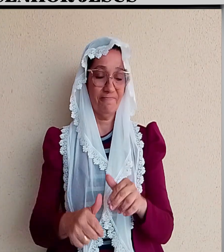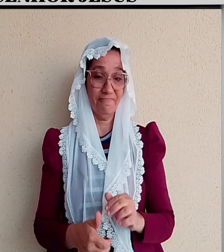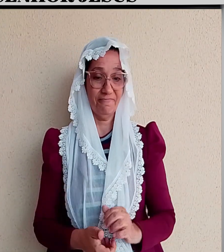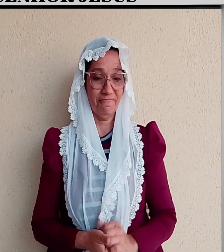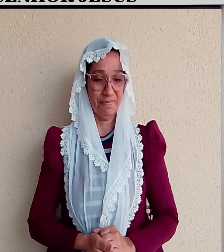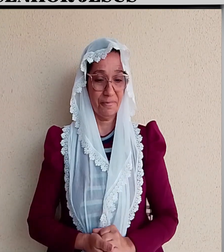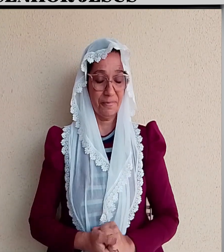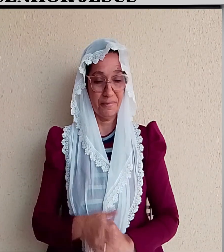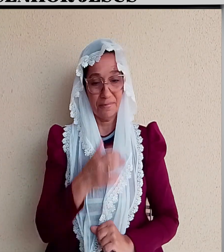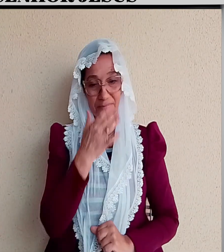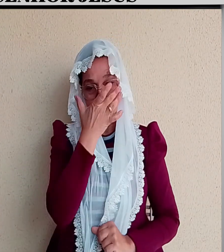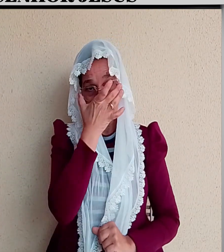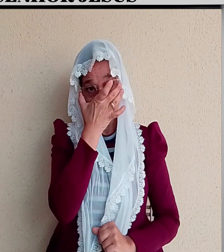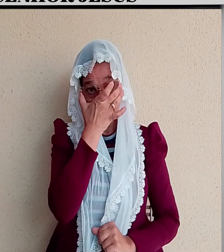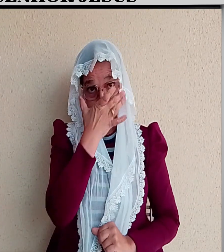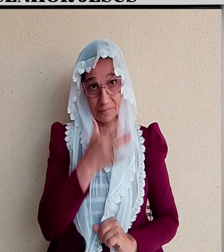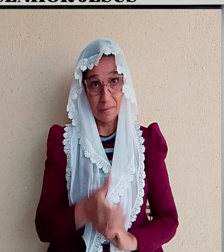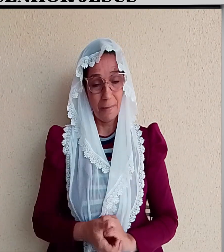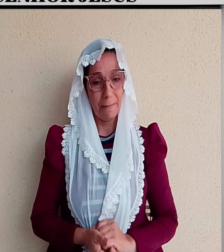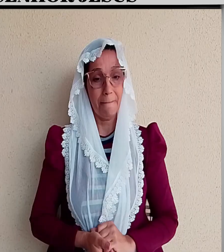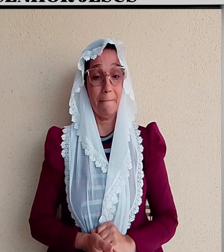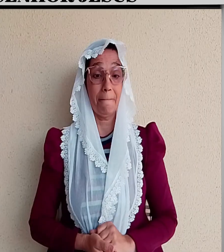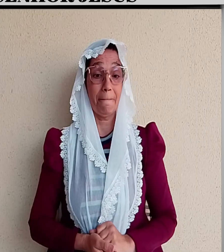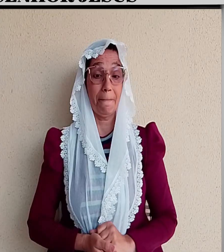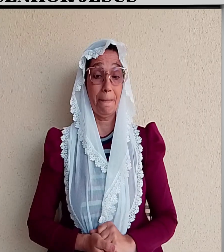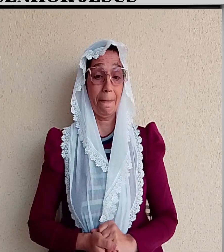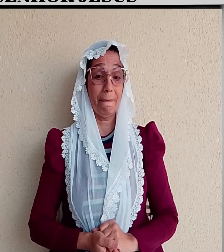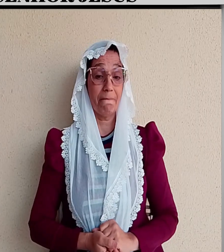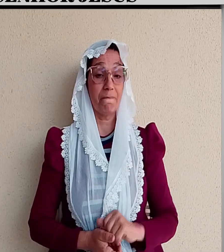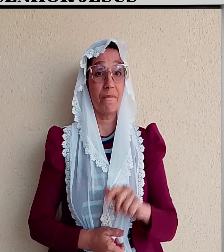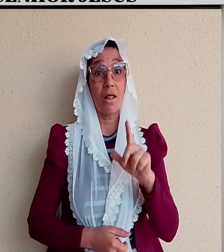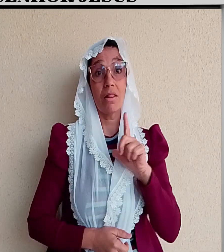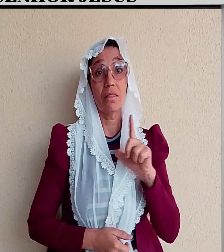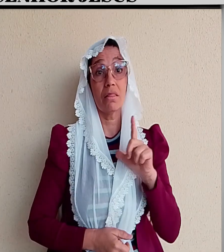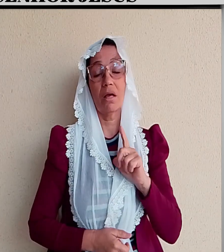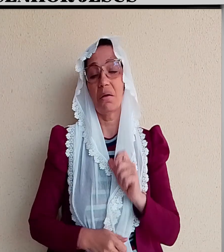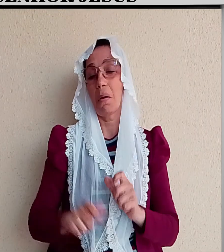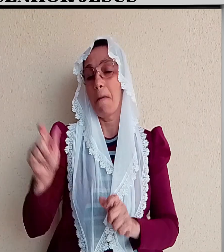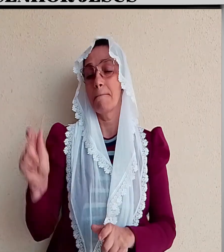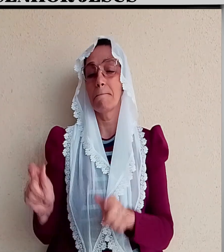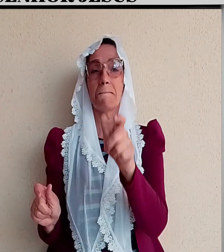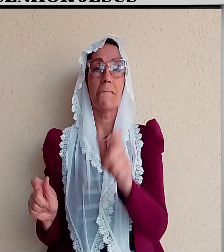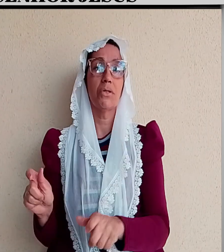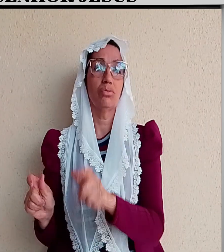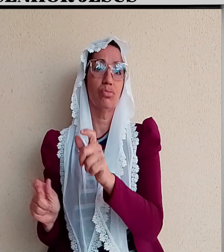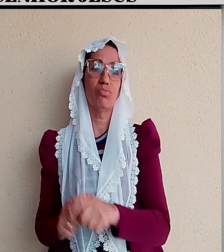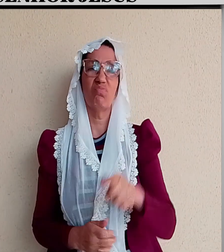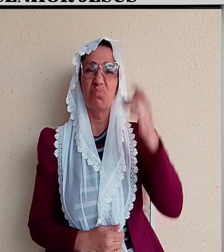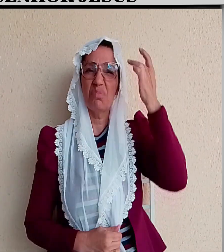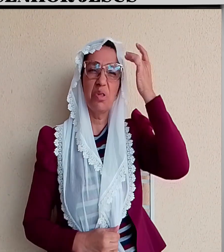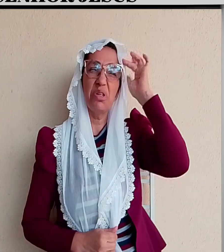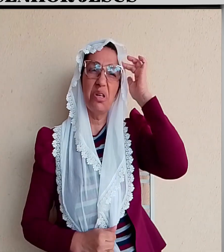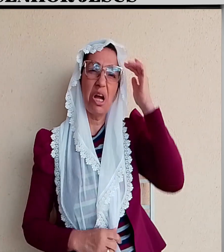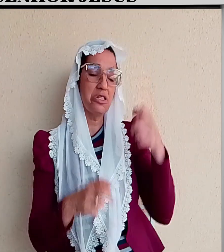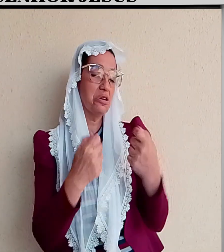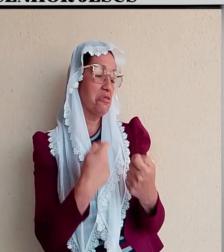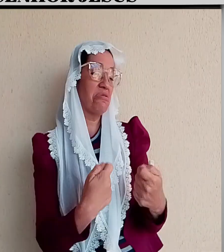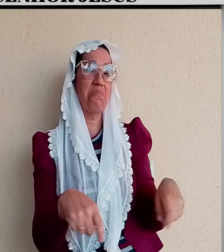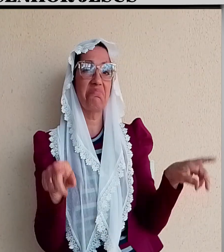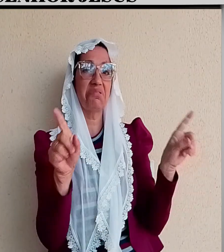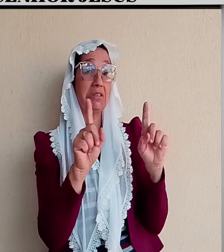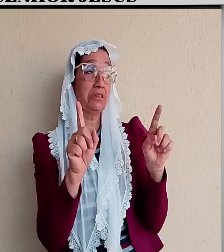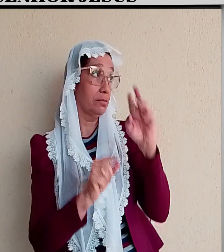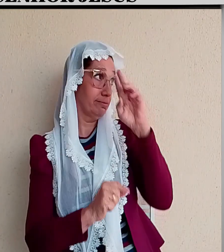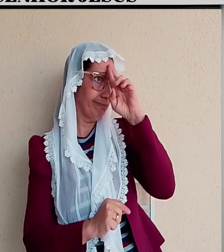mesmos, aleluia, já está bom, que não precisa da vontade de Deus na sua vida. Então o Senhor te diz: você que